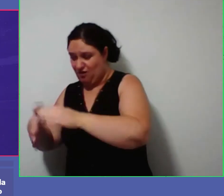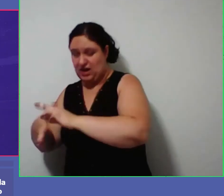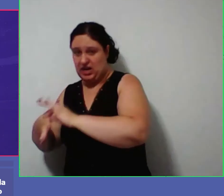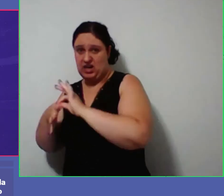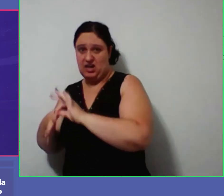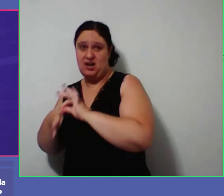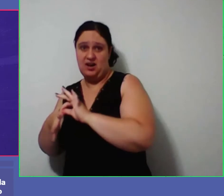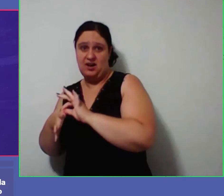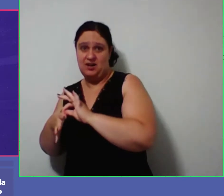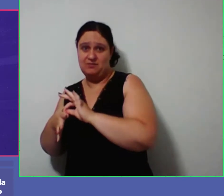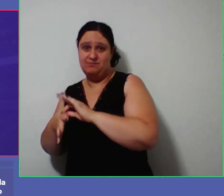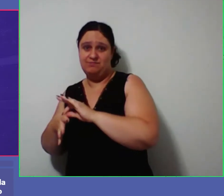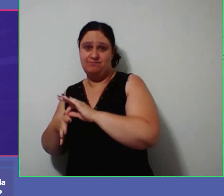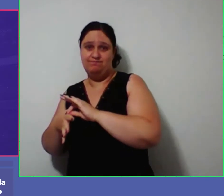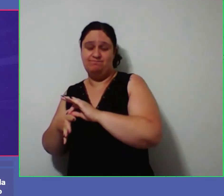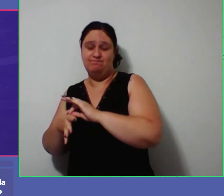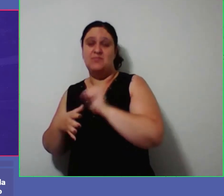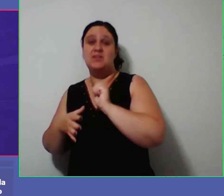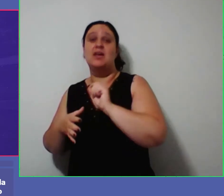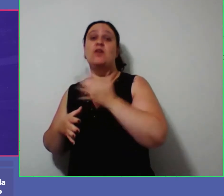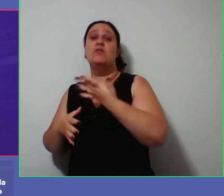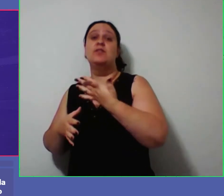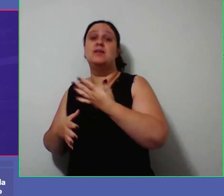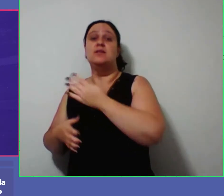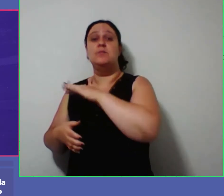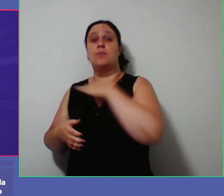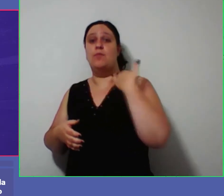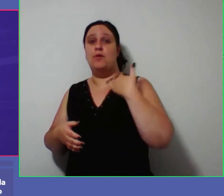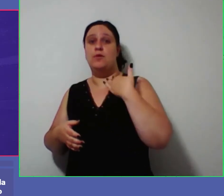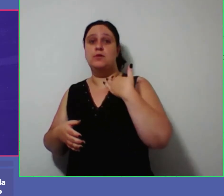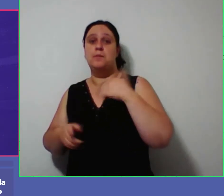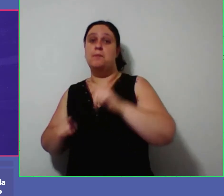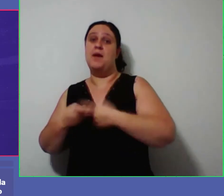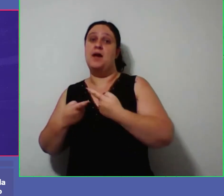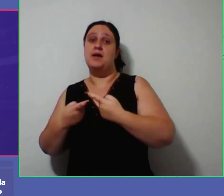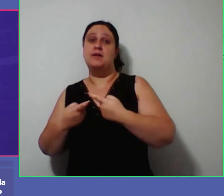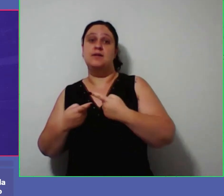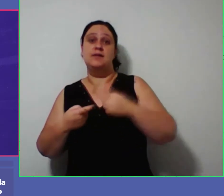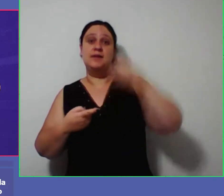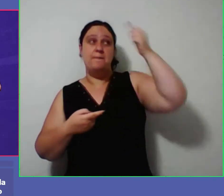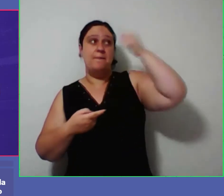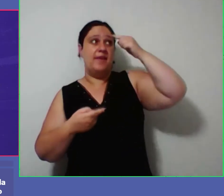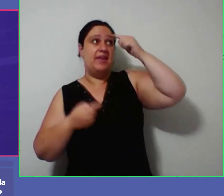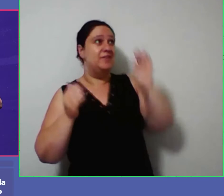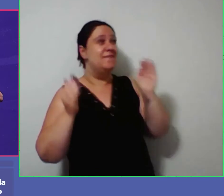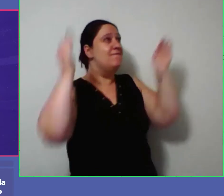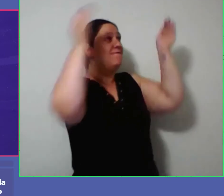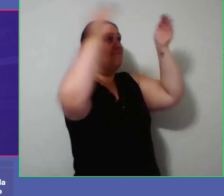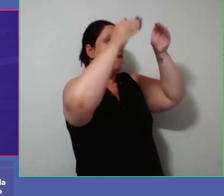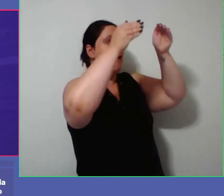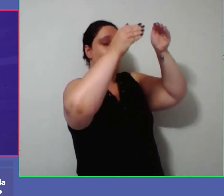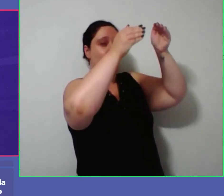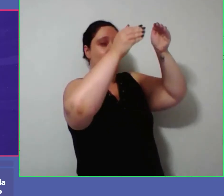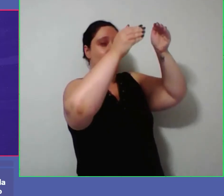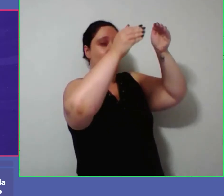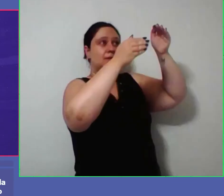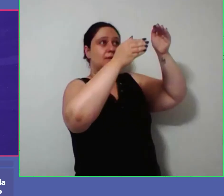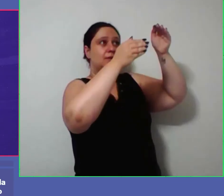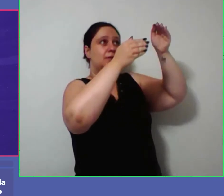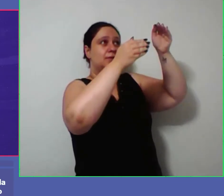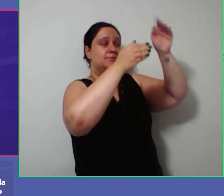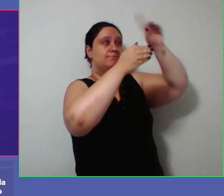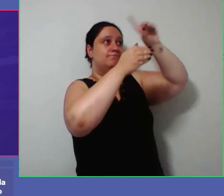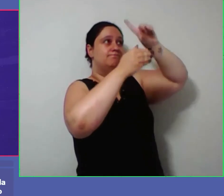morte. Mas o do Espírito vai para a vida e paz. Se você coloca a sua mente no Espírito,